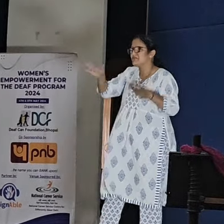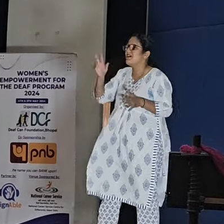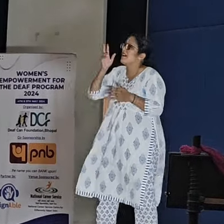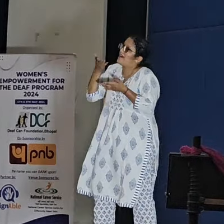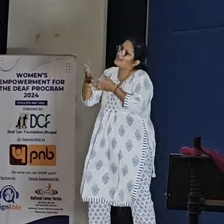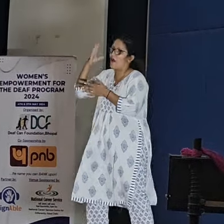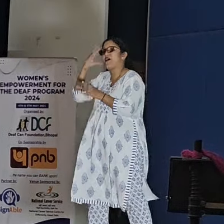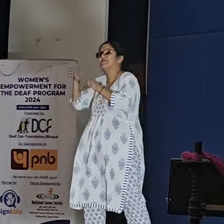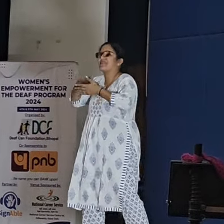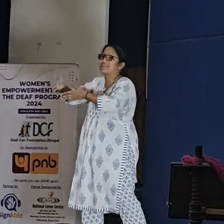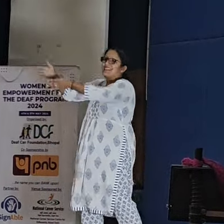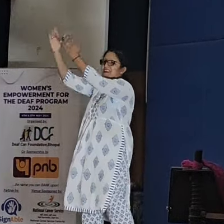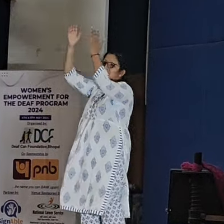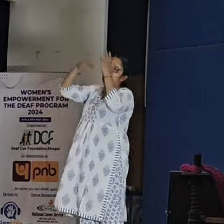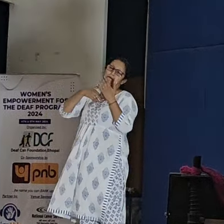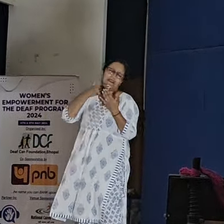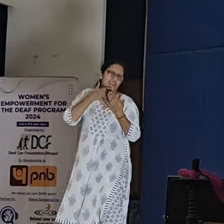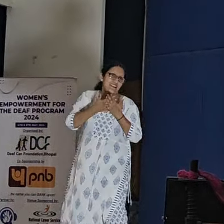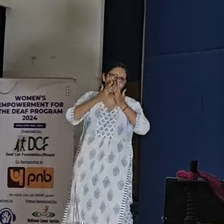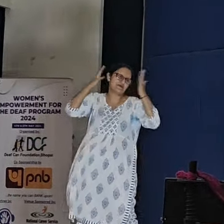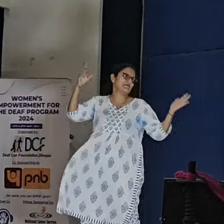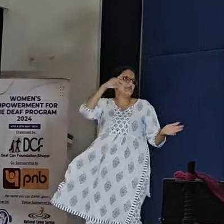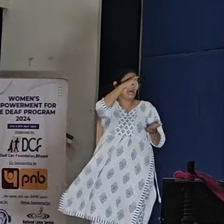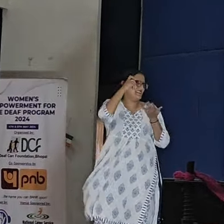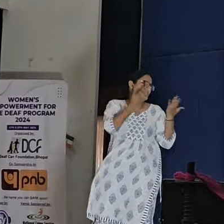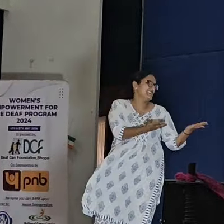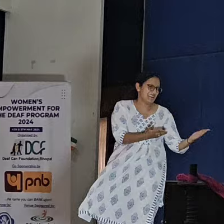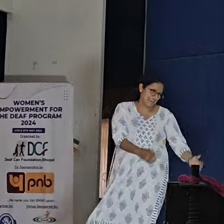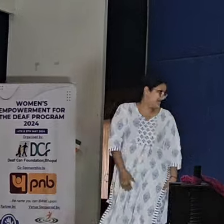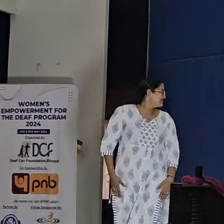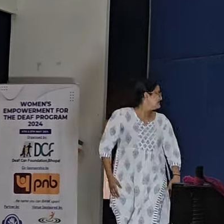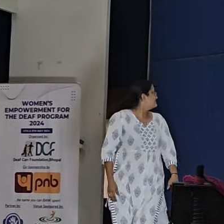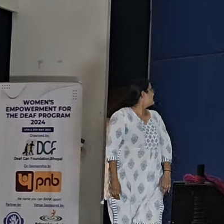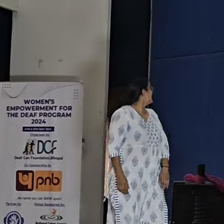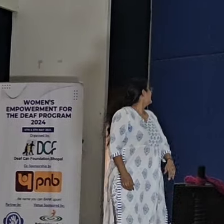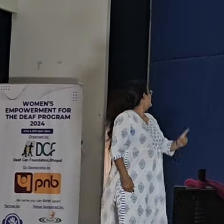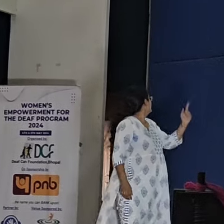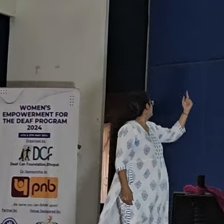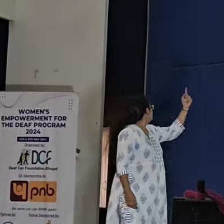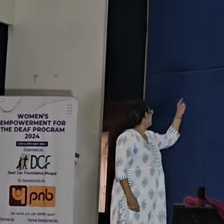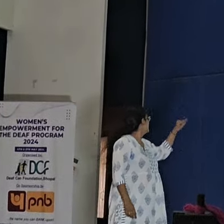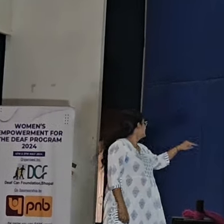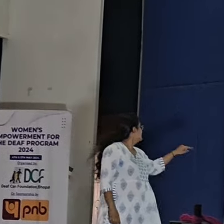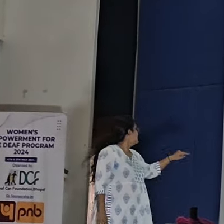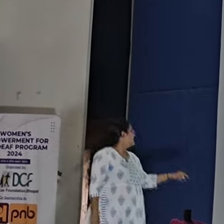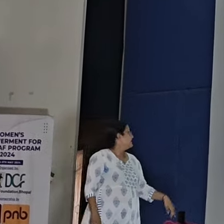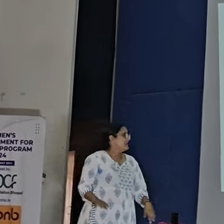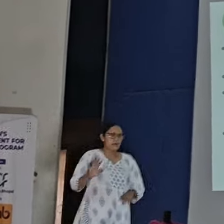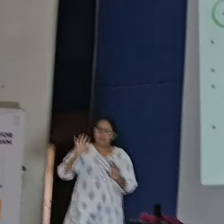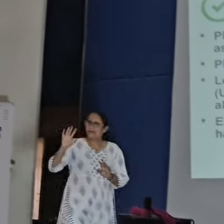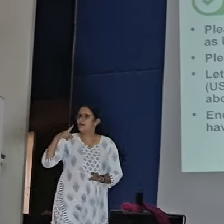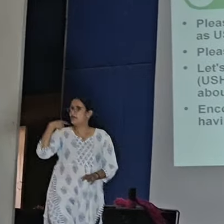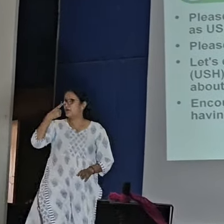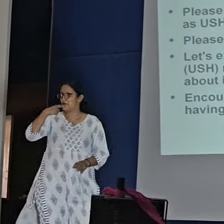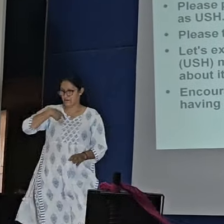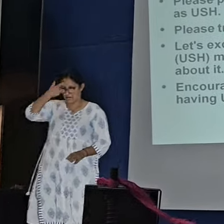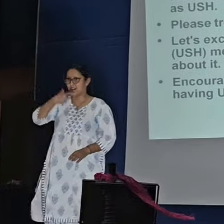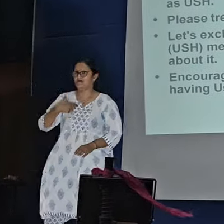मैं कभी जान ही नहीं पाती अशर का मतलब क्या है, तो मैं बहुत ज्यादा थैंकफुल हूँ प्रीति जी का कि उन्होंने मेरे को इस चीज का चांस दिया और मैं अशर के बारे में जान सकती।